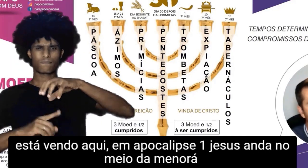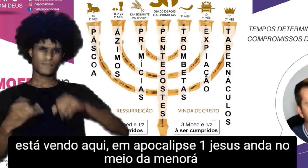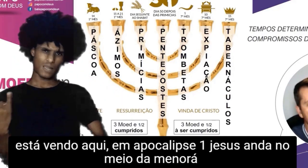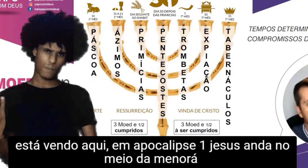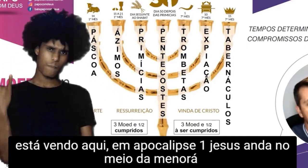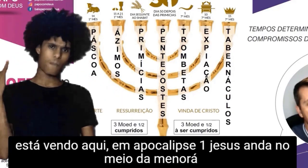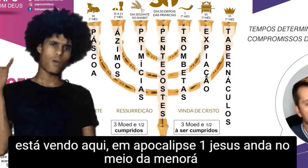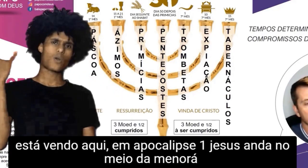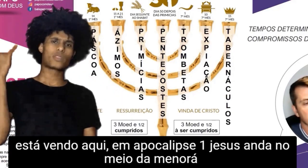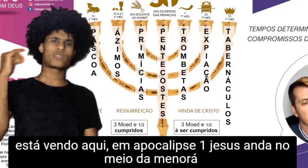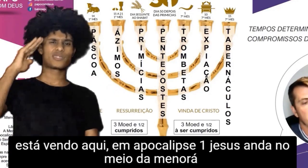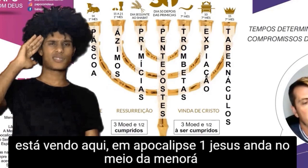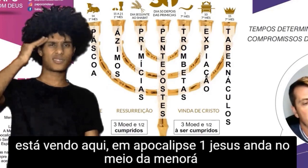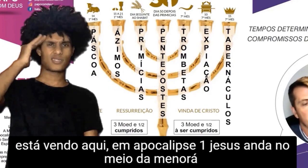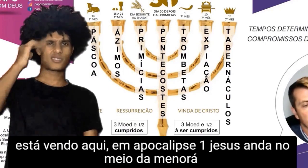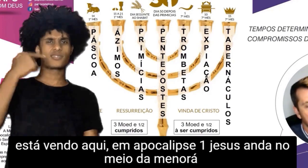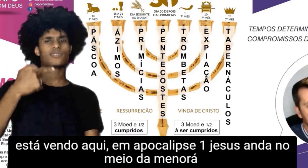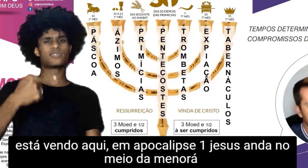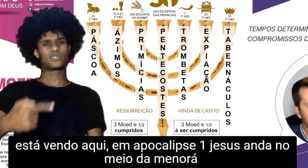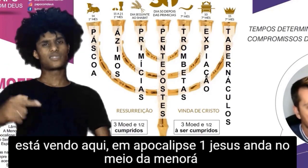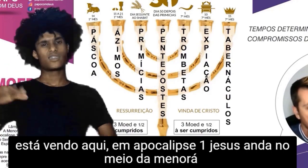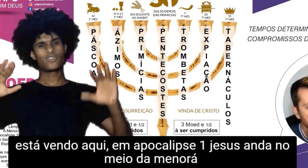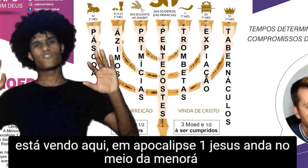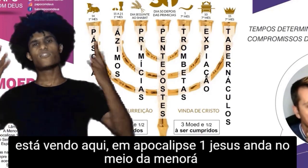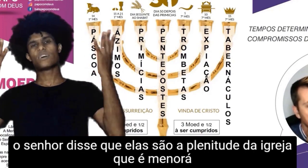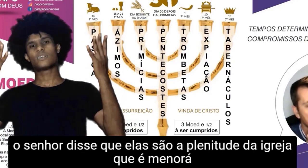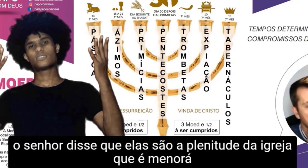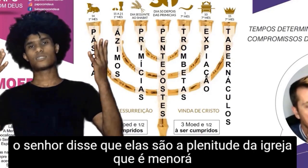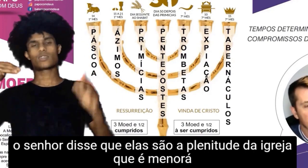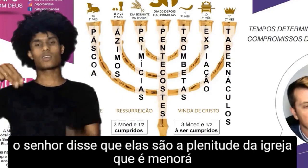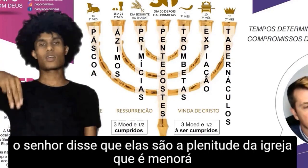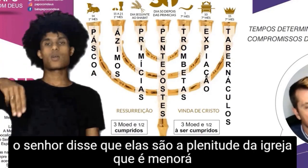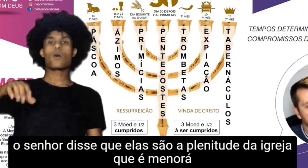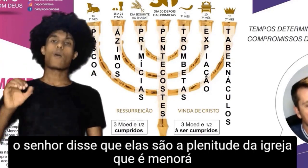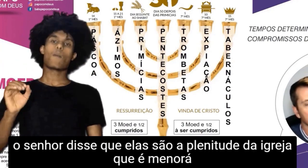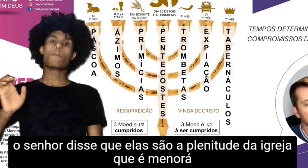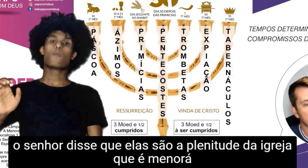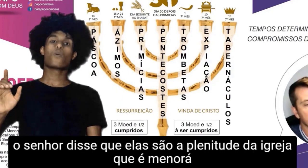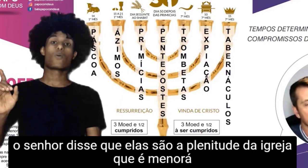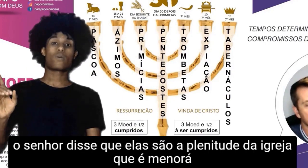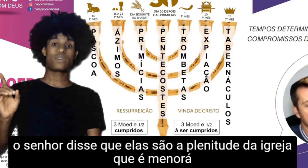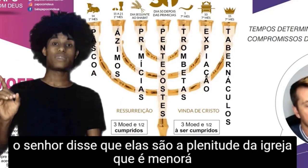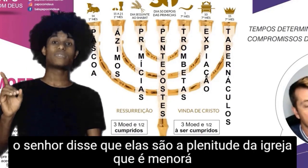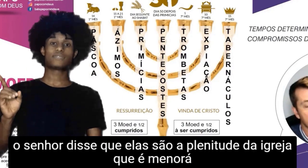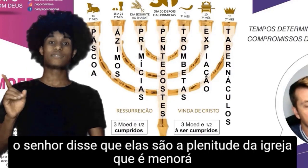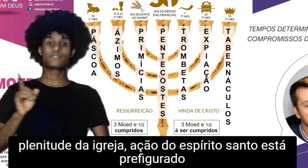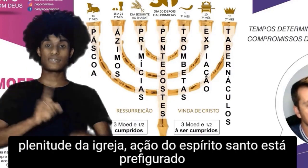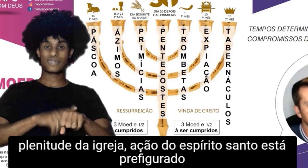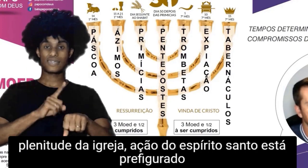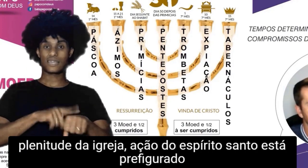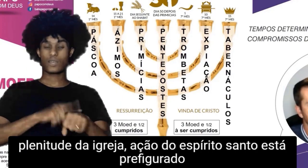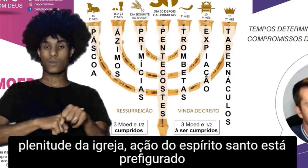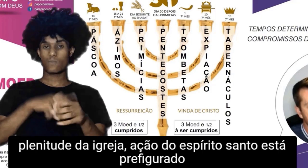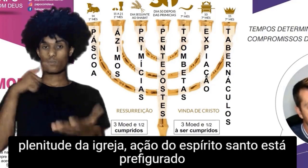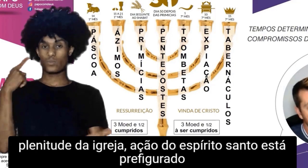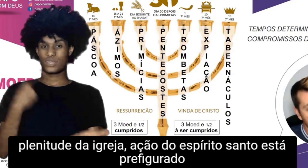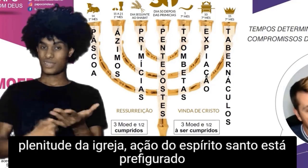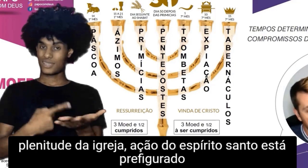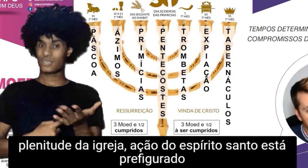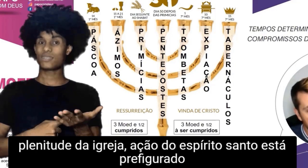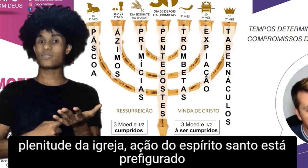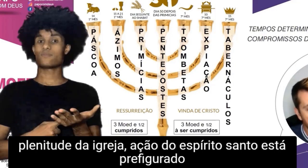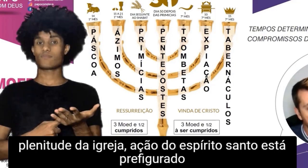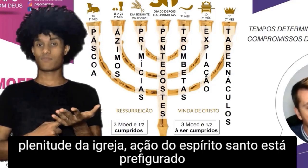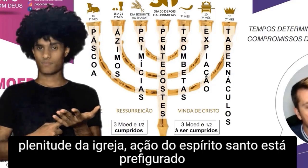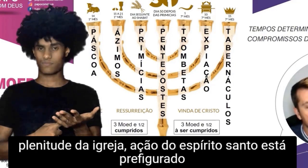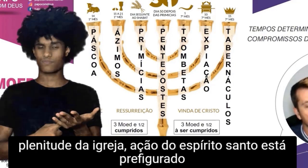Apocalipse 1, Jesus anda no meio da menorá. O Senhor diz que elas são a plenitude da igreja, que a menorá é a plenitude da igreja. A ação do